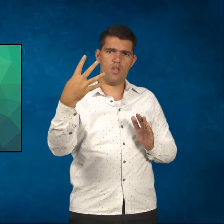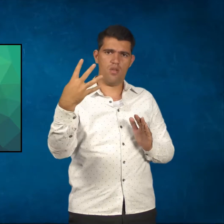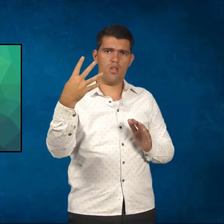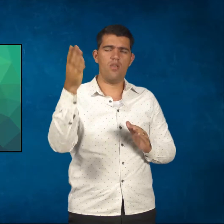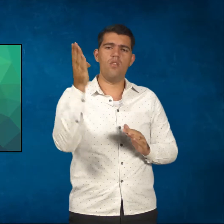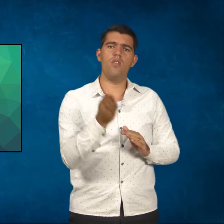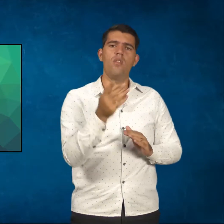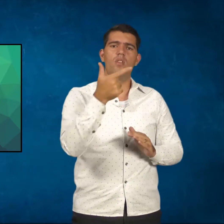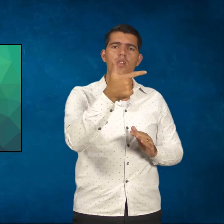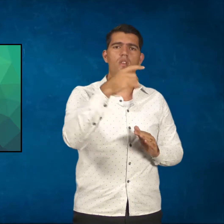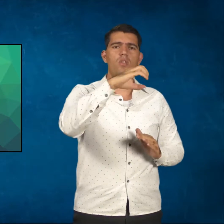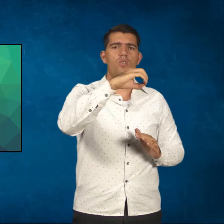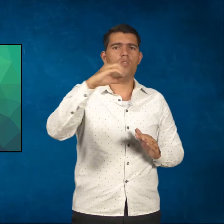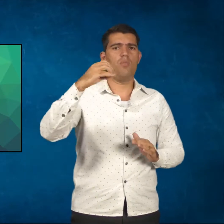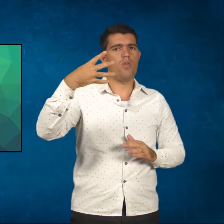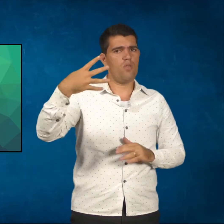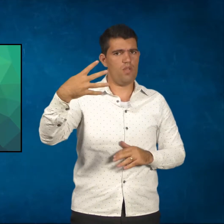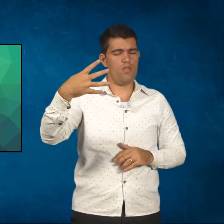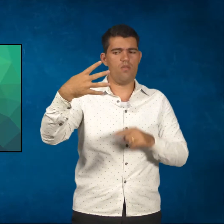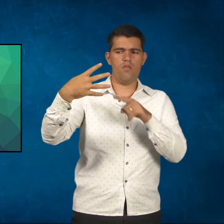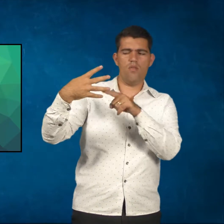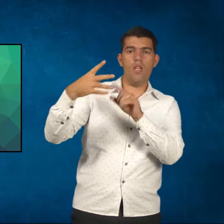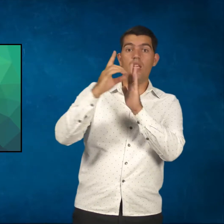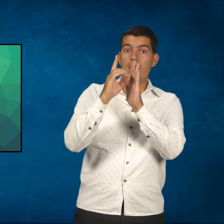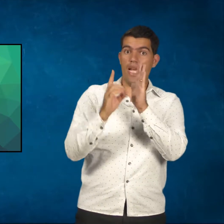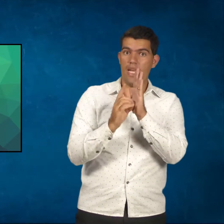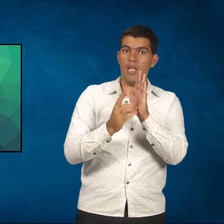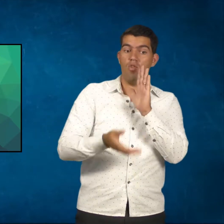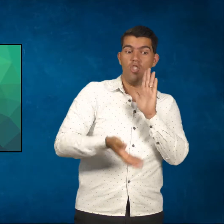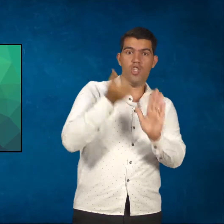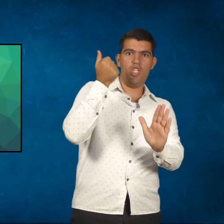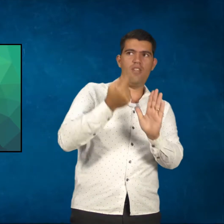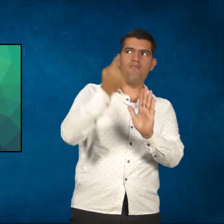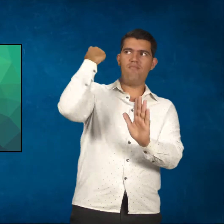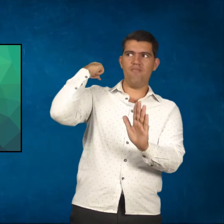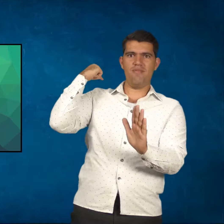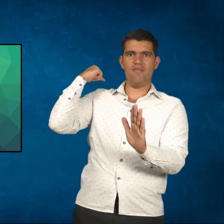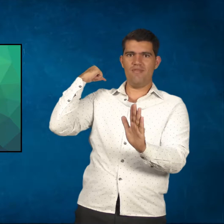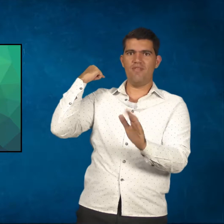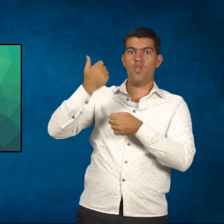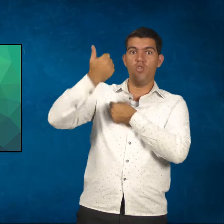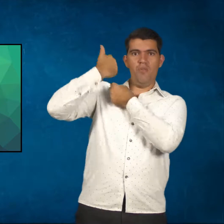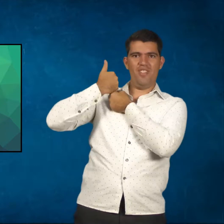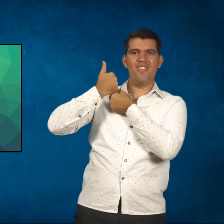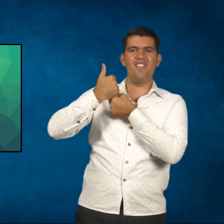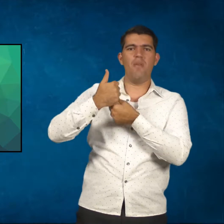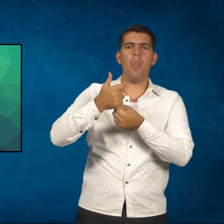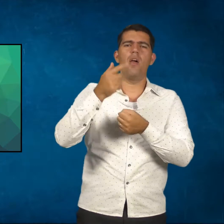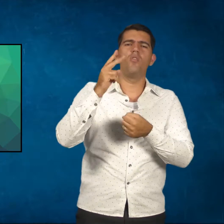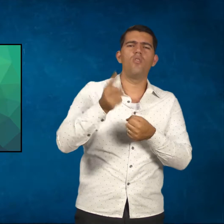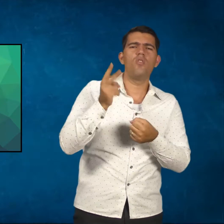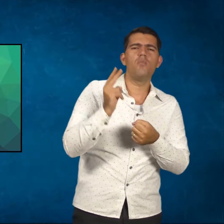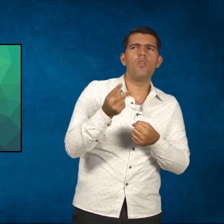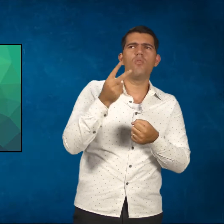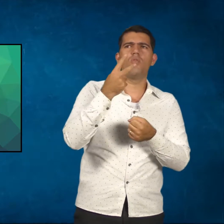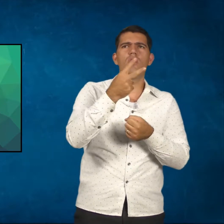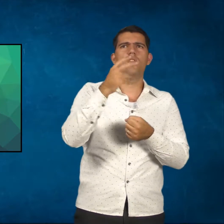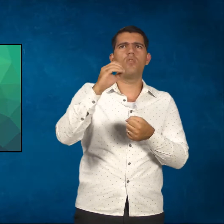5.154 de 2004, um decreto que revogou o anterior, o Decreto 2.208